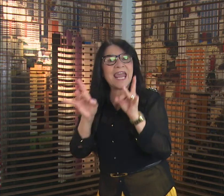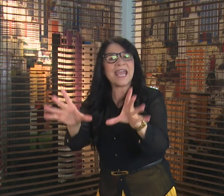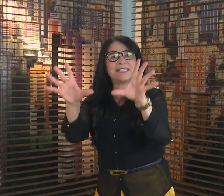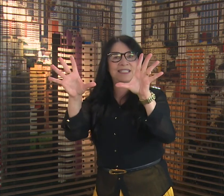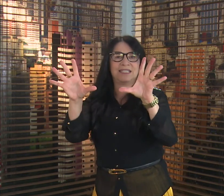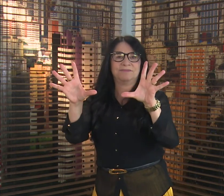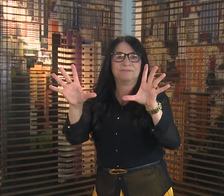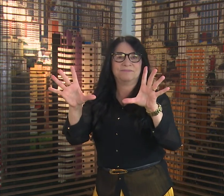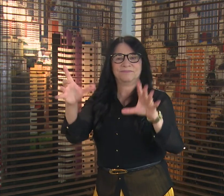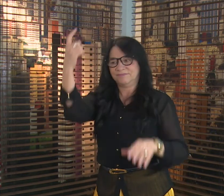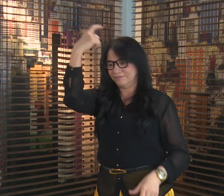negue-se